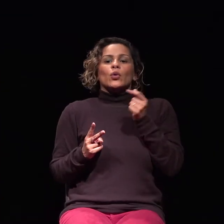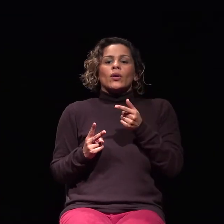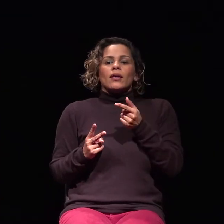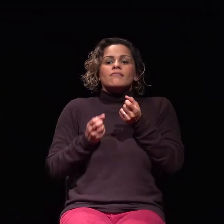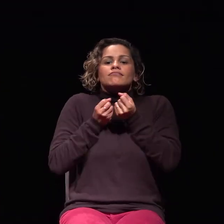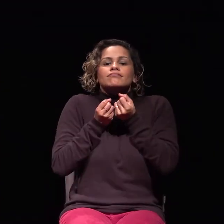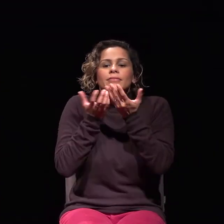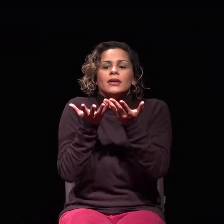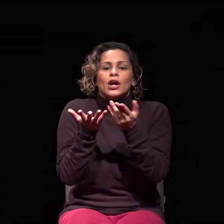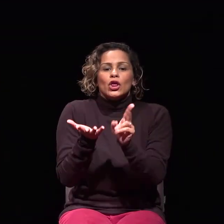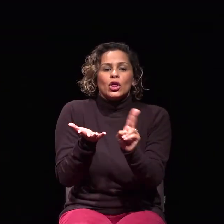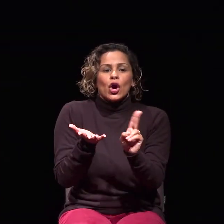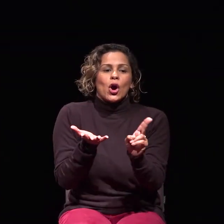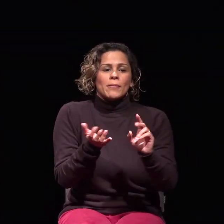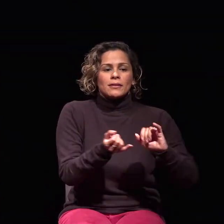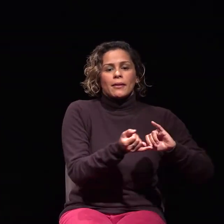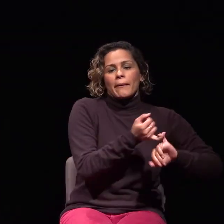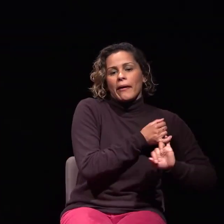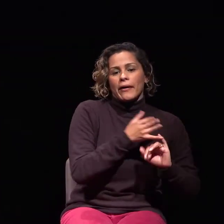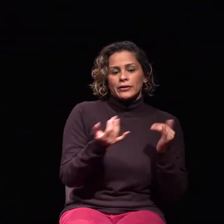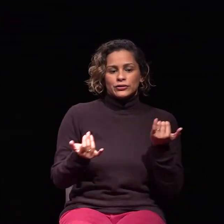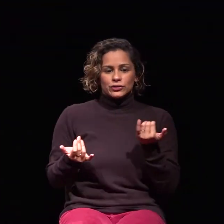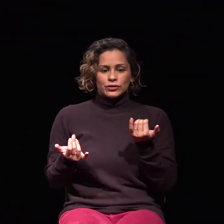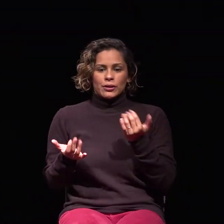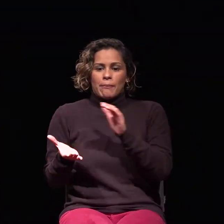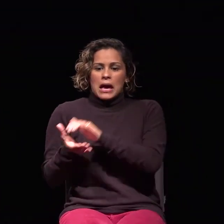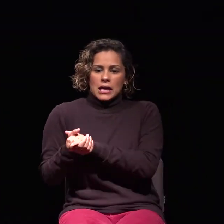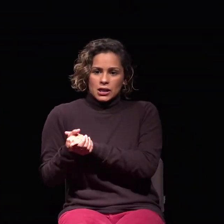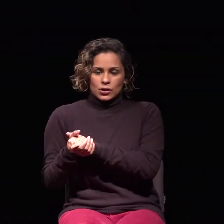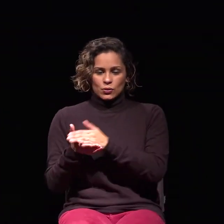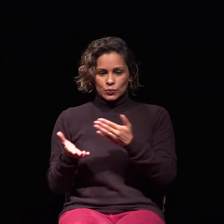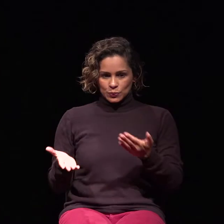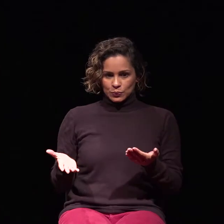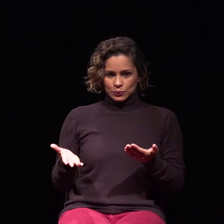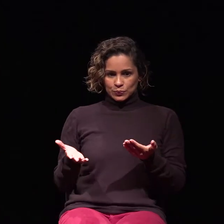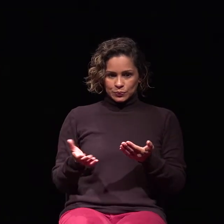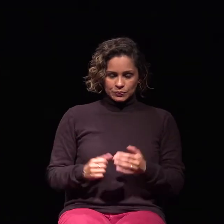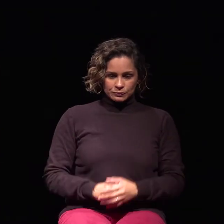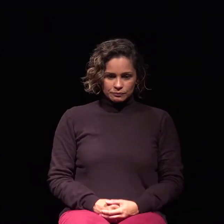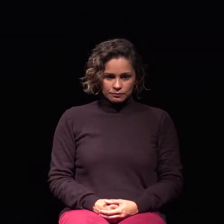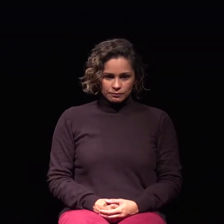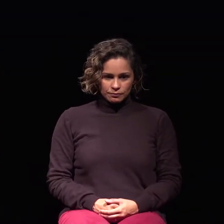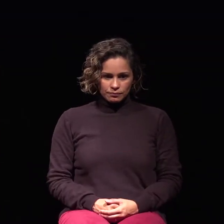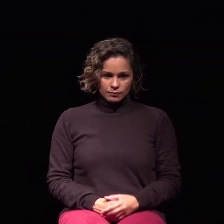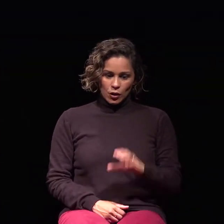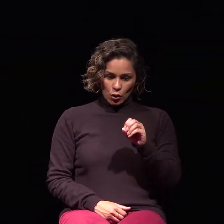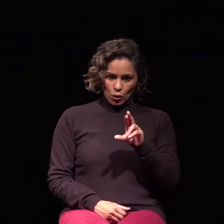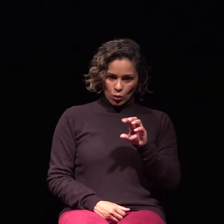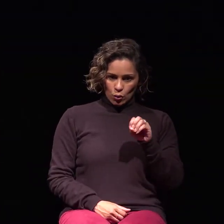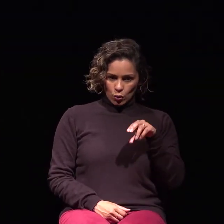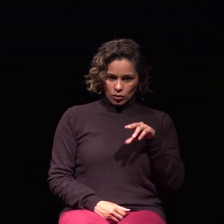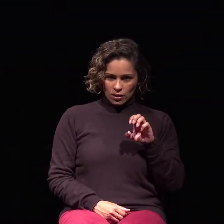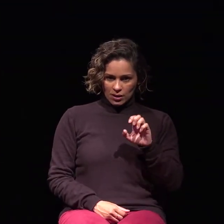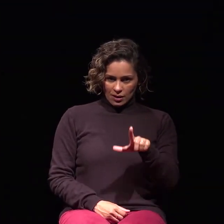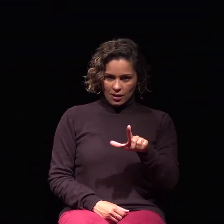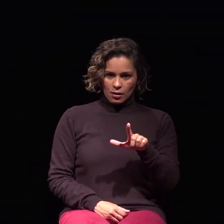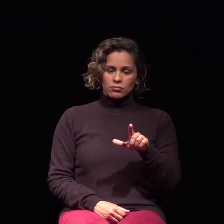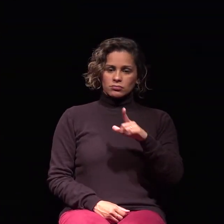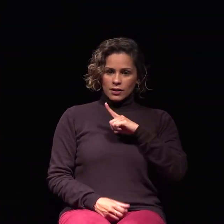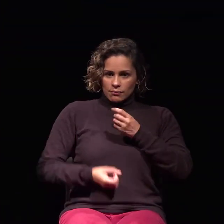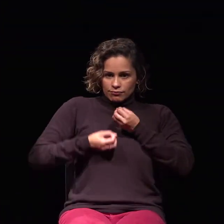mulher, é uma coisa assim do outro mundo, você ganhar uma mulher. Esse coronel, ele deu depoimento na